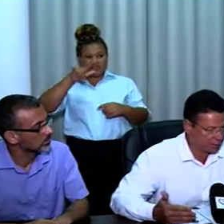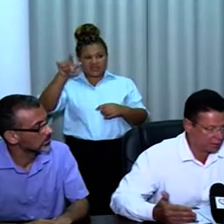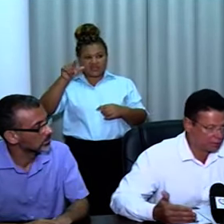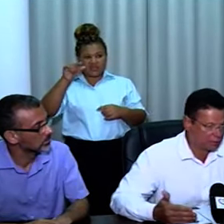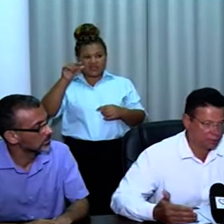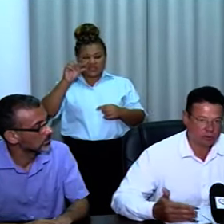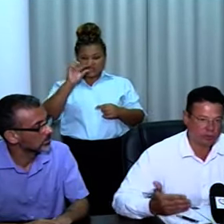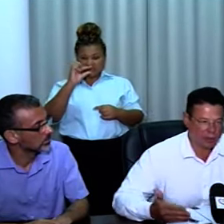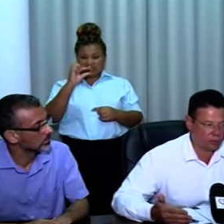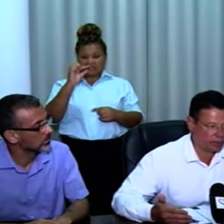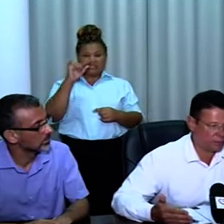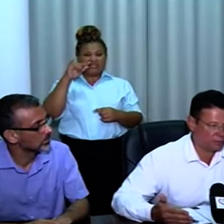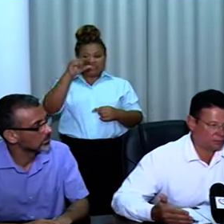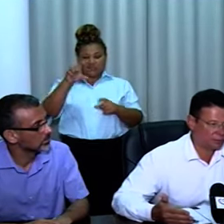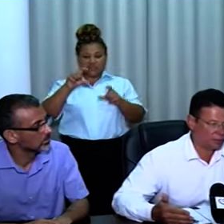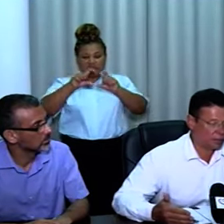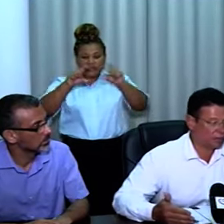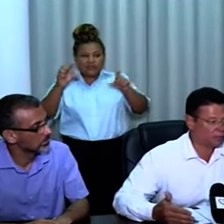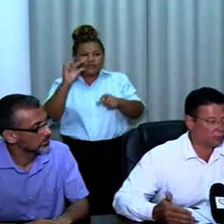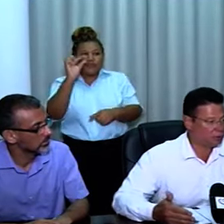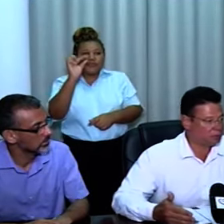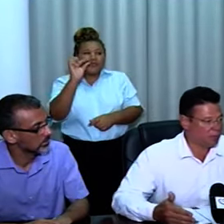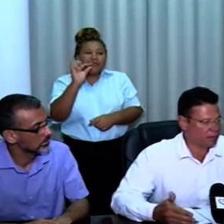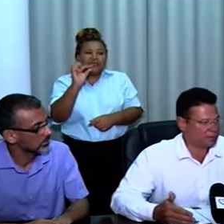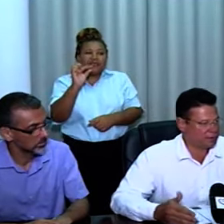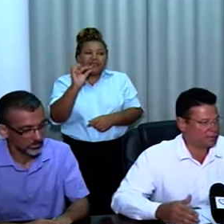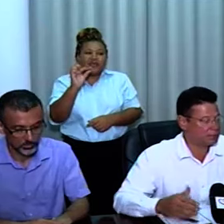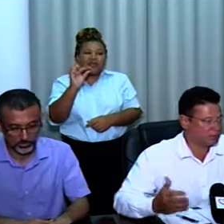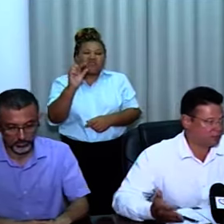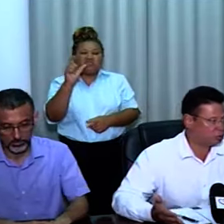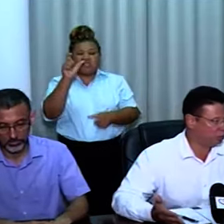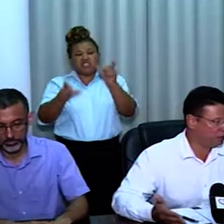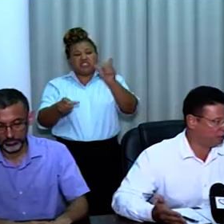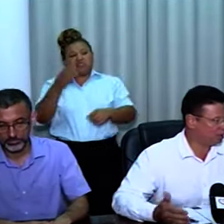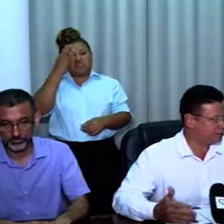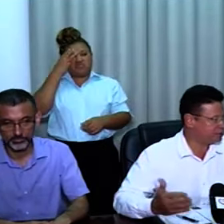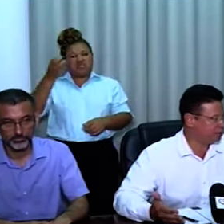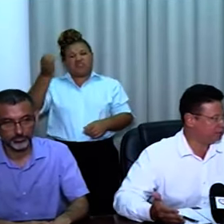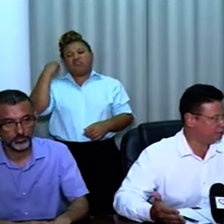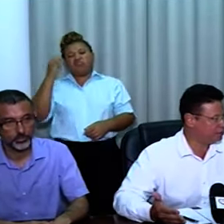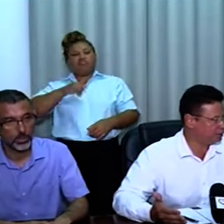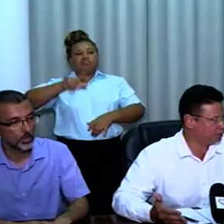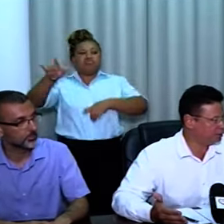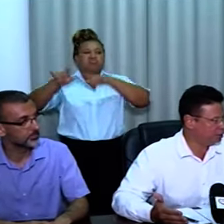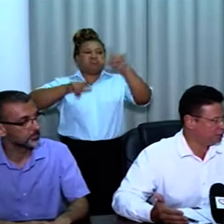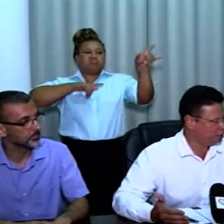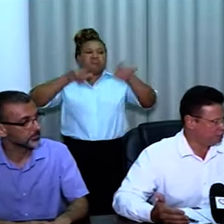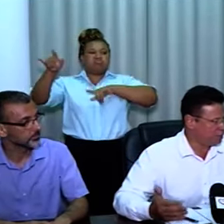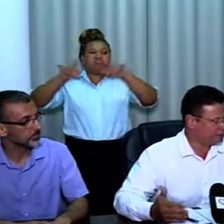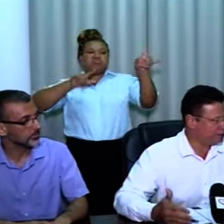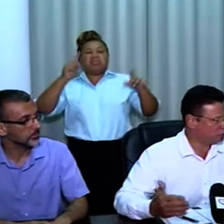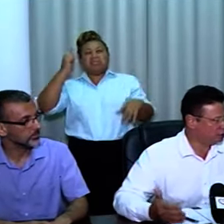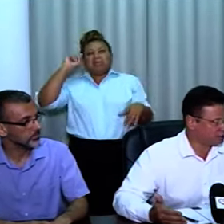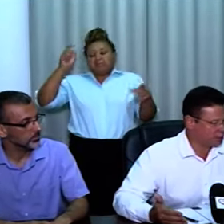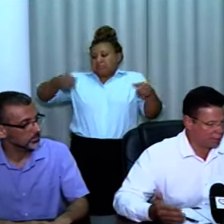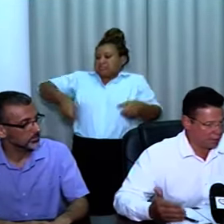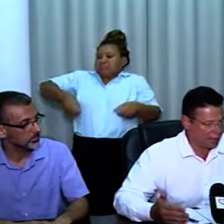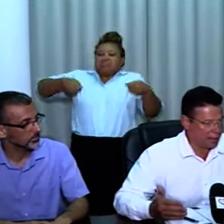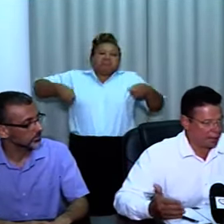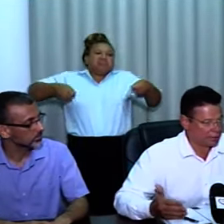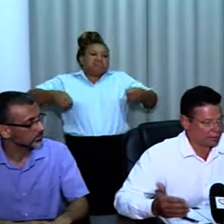essentiel, vous n'avez pas écouté. Il y en a dit monde, vous pouvez dire ça shopping, vous pouvez dire ça l'amusement. Vous pouvez dire des autres